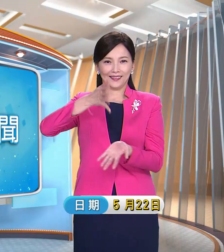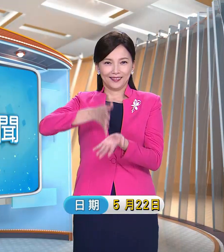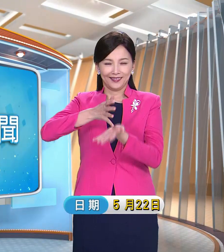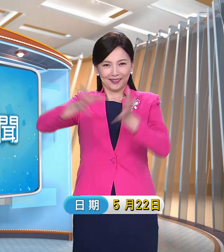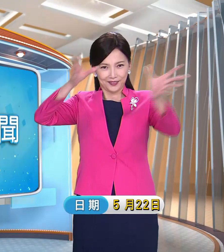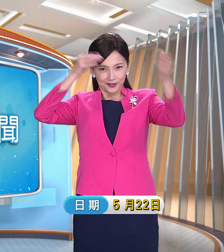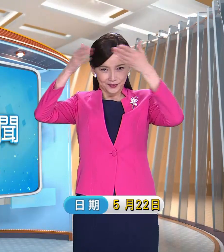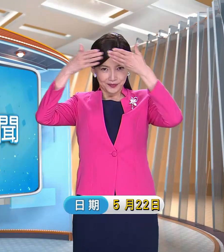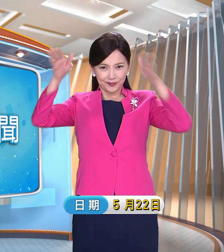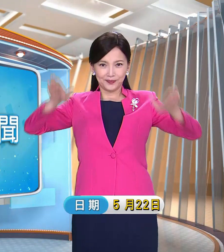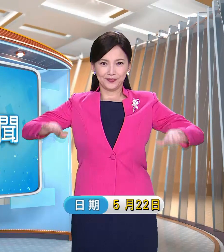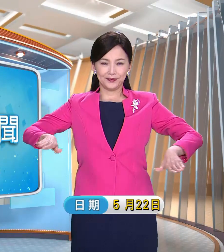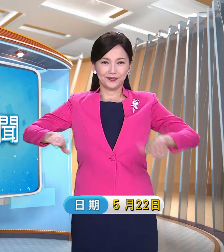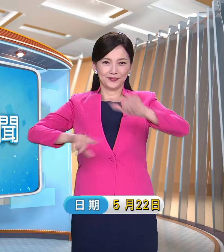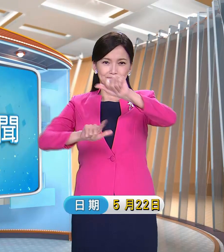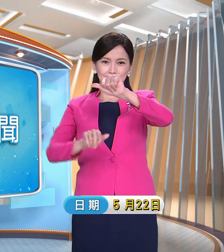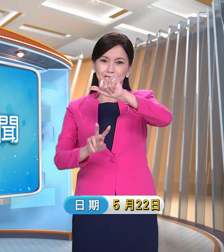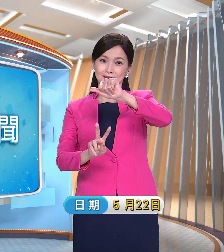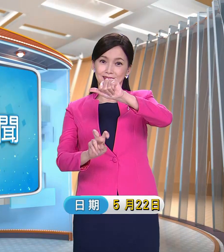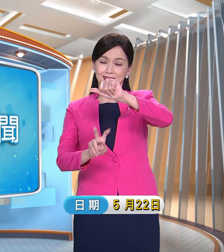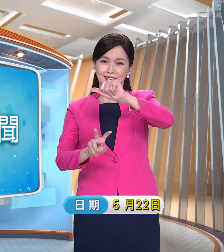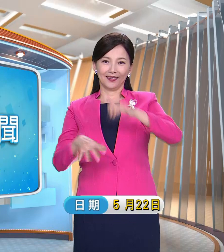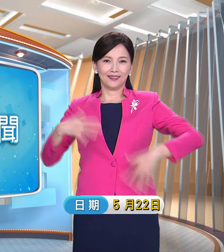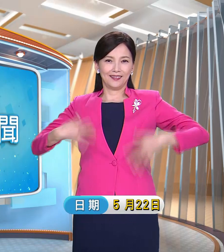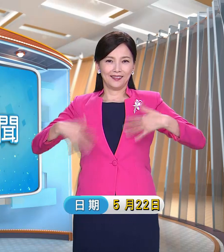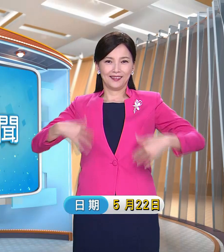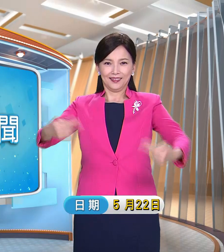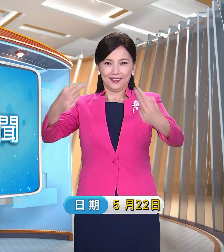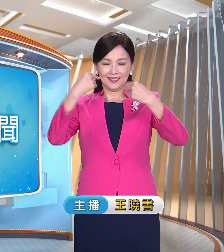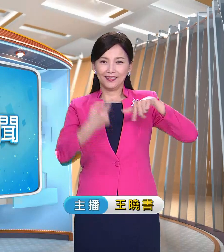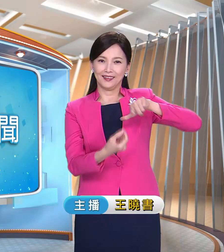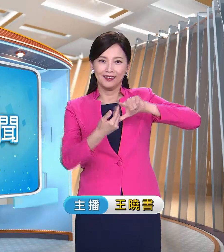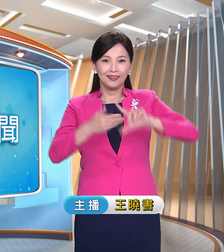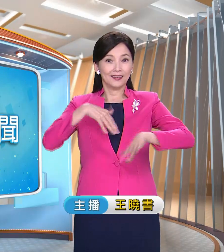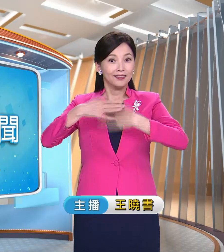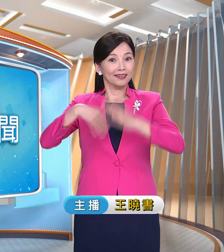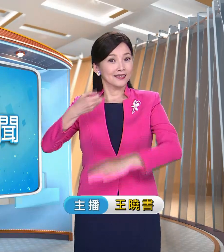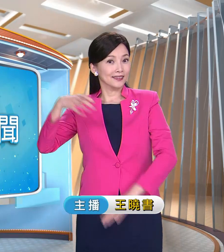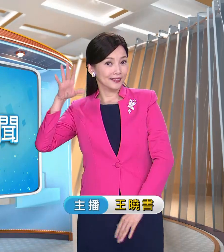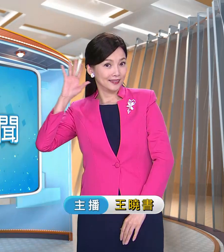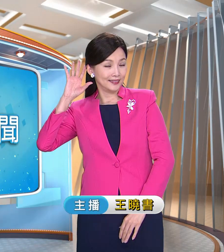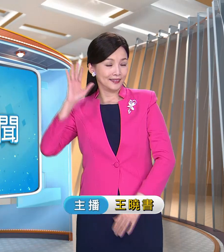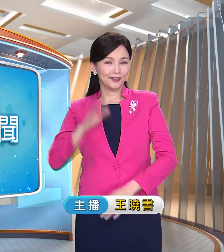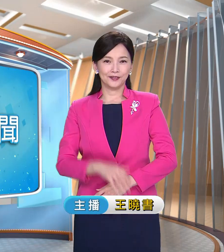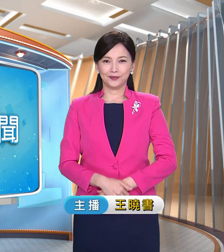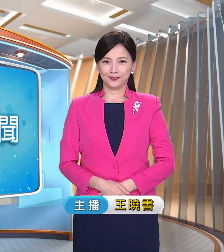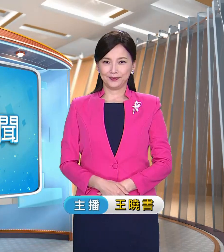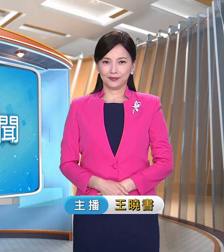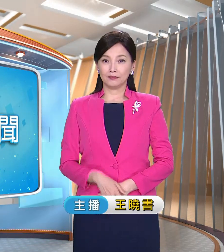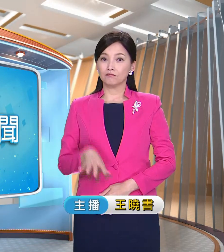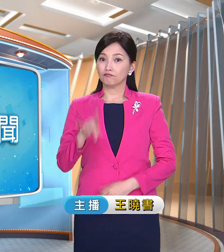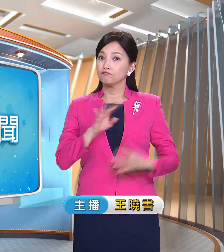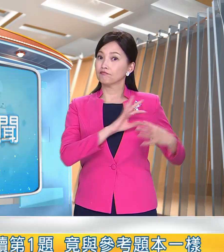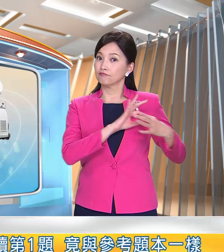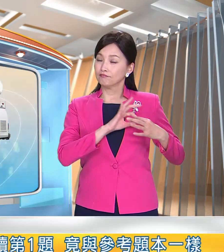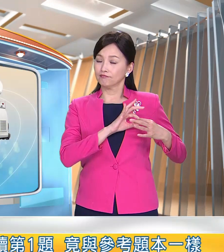看新闻，开视野，欢迎收看今天5月22号的公视首语新闻。首先来关